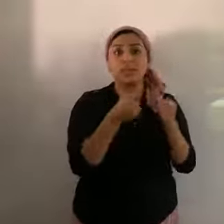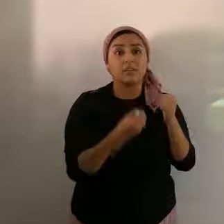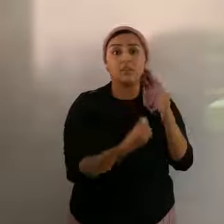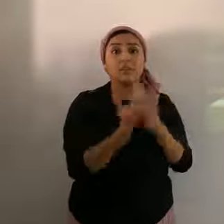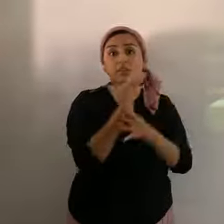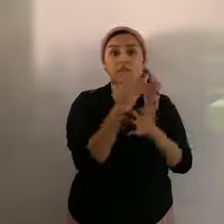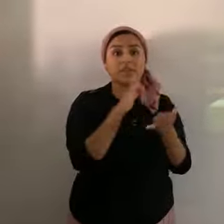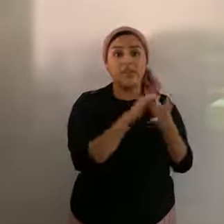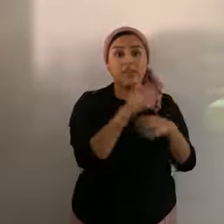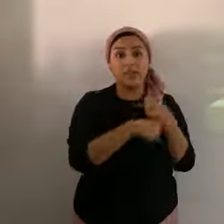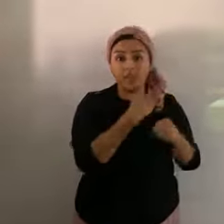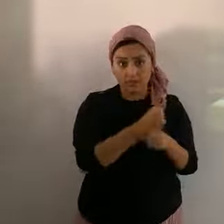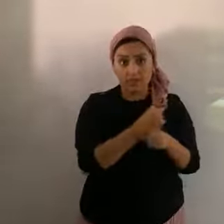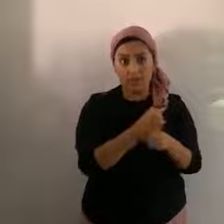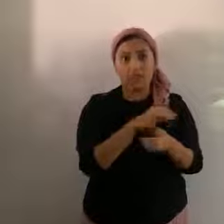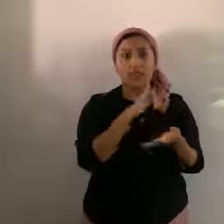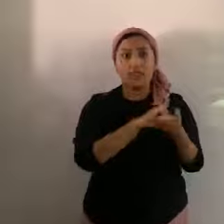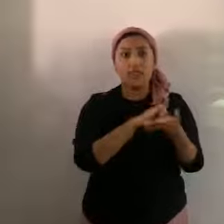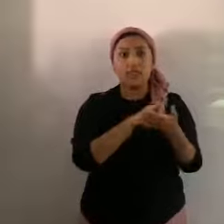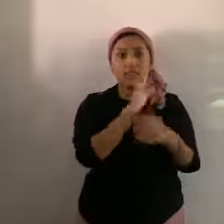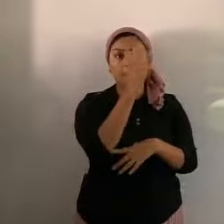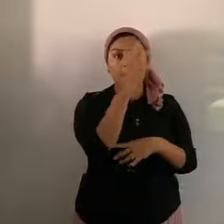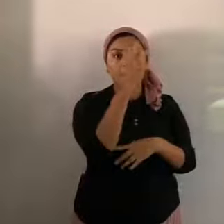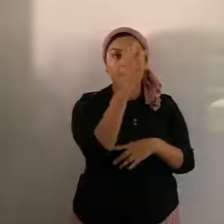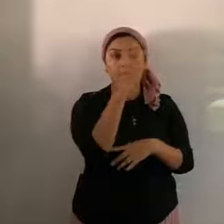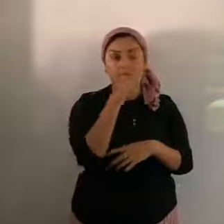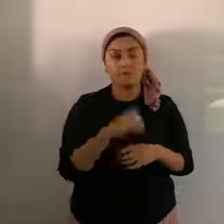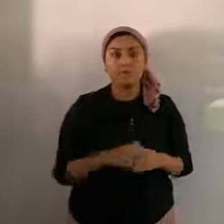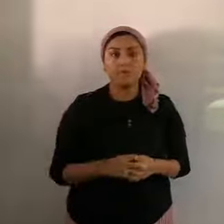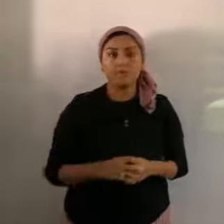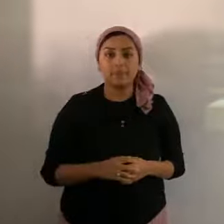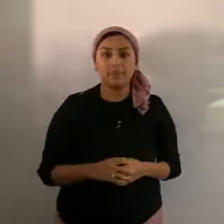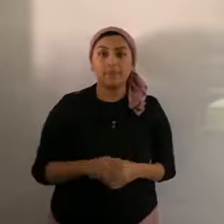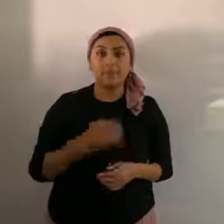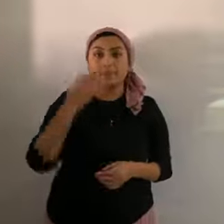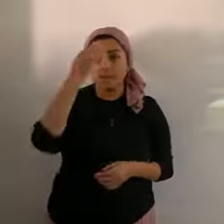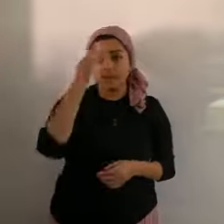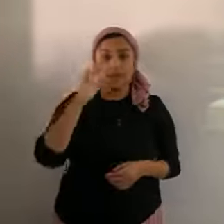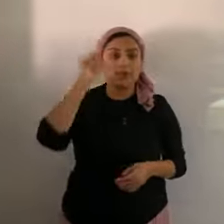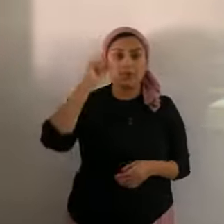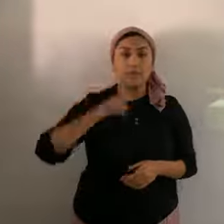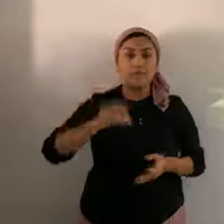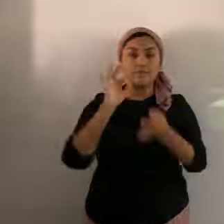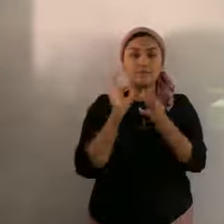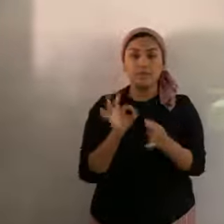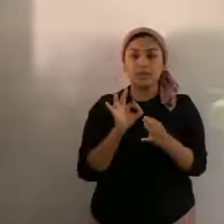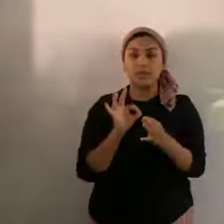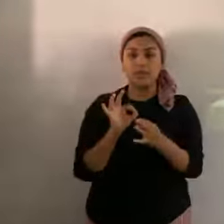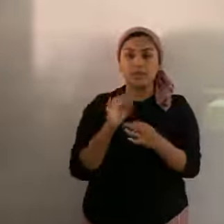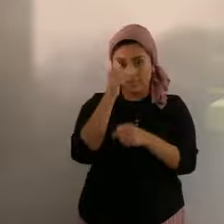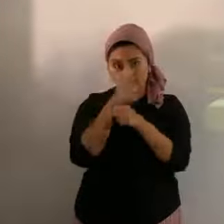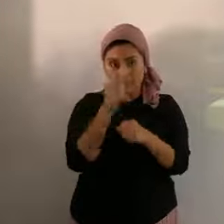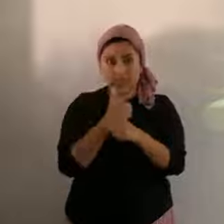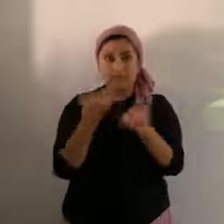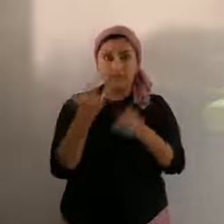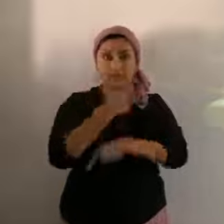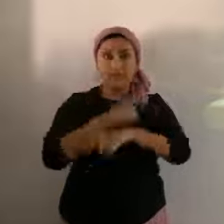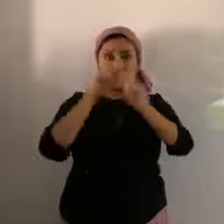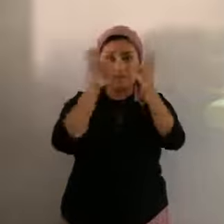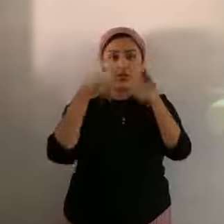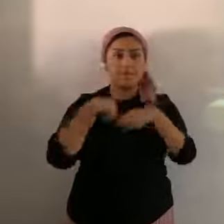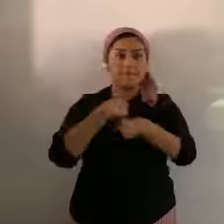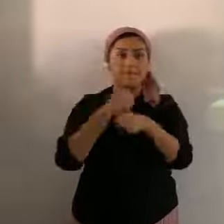frutos ese año, esa higuera. Ahora, el Eterno es perfecto, amados Sajín. Estos temas los hice